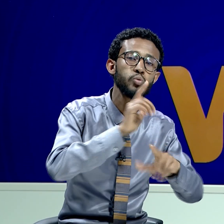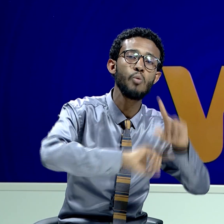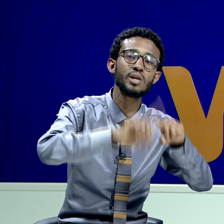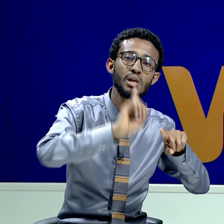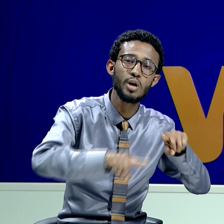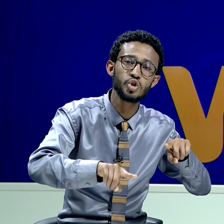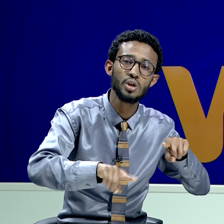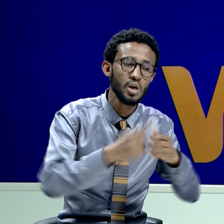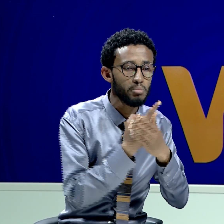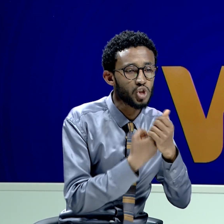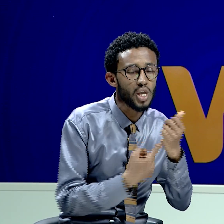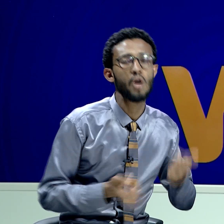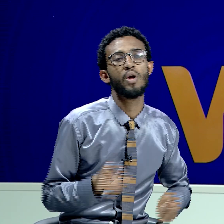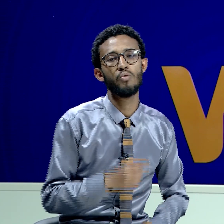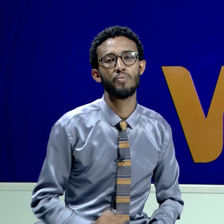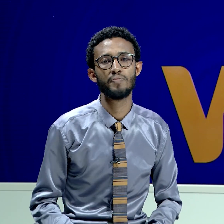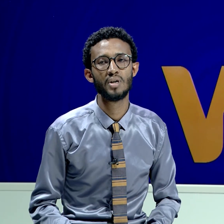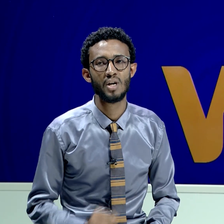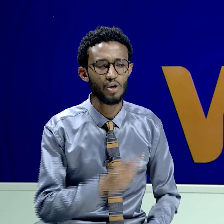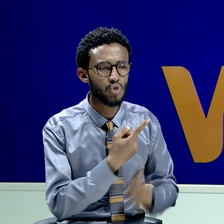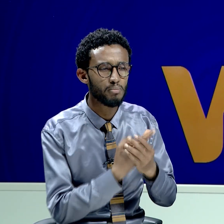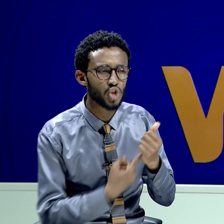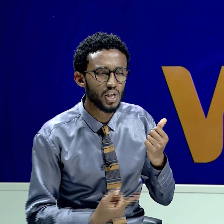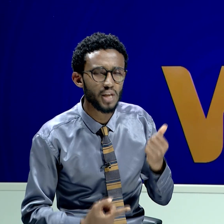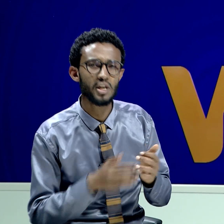ቋንቋ ስለማይችል ብቸኛ ይሆናሉ። እሷን ብቸኝነት